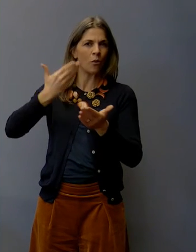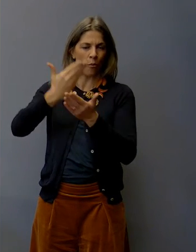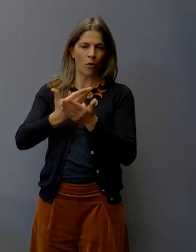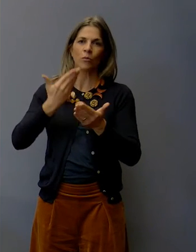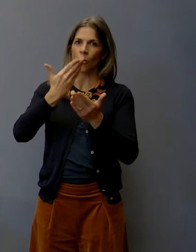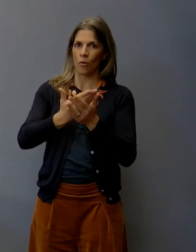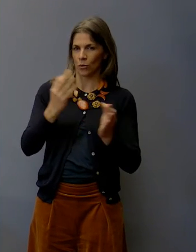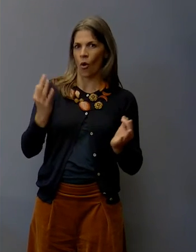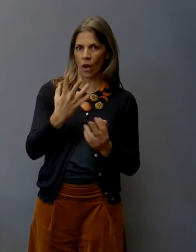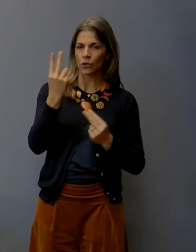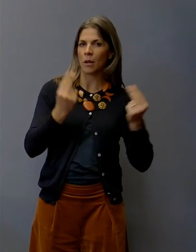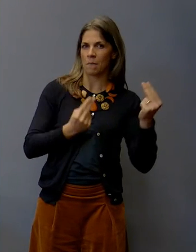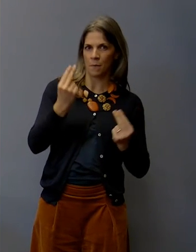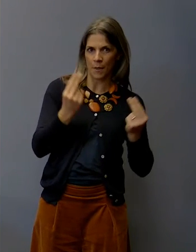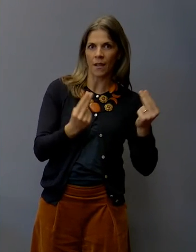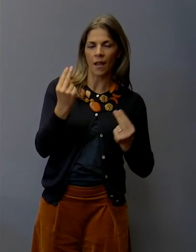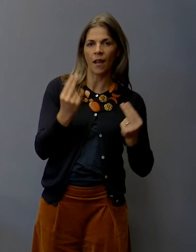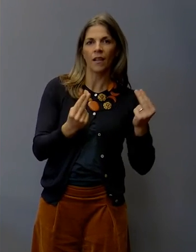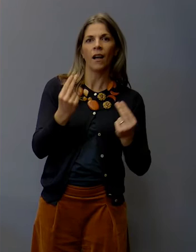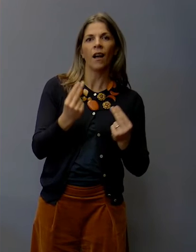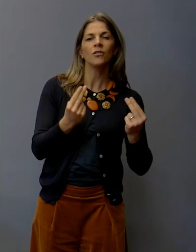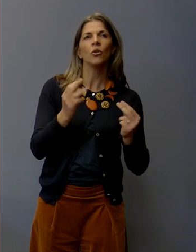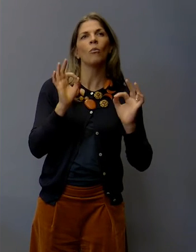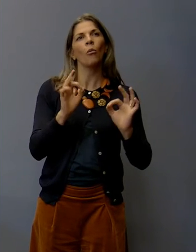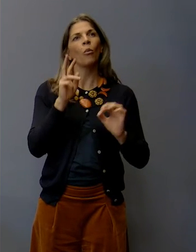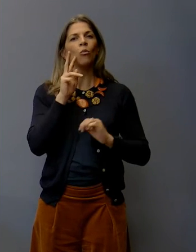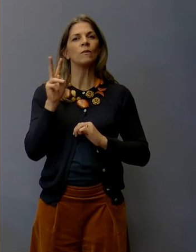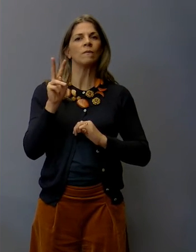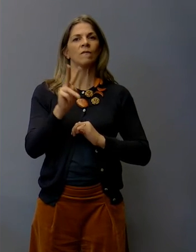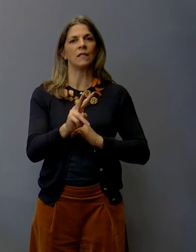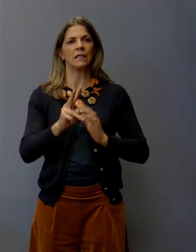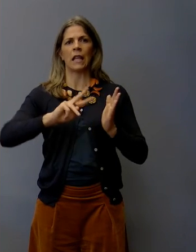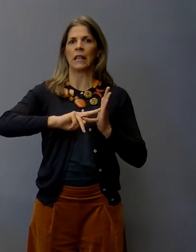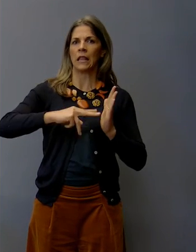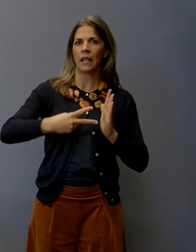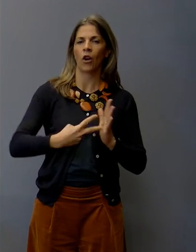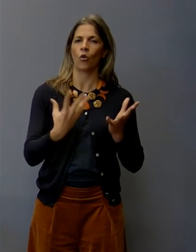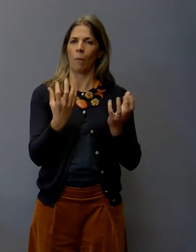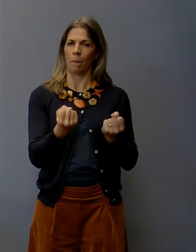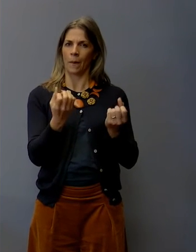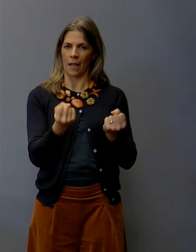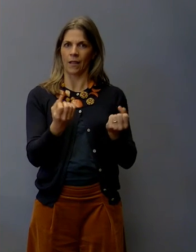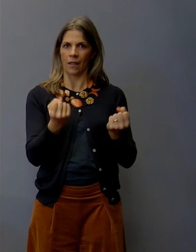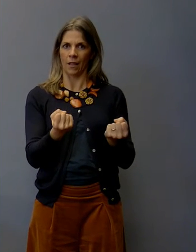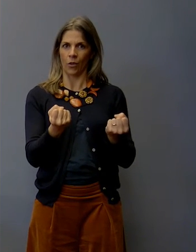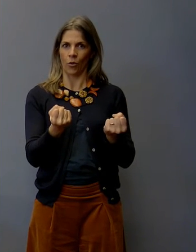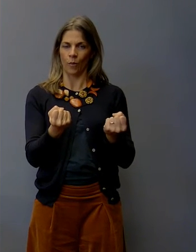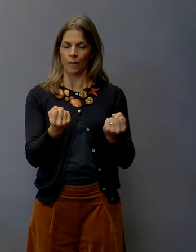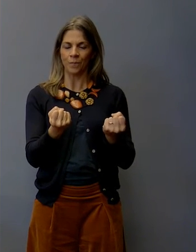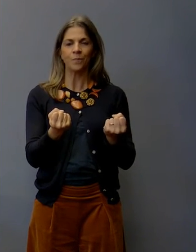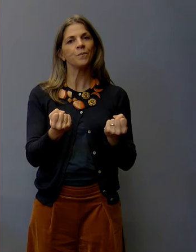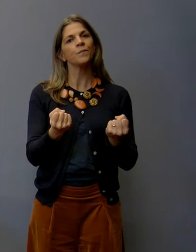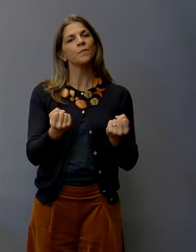confrontarmi dal punto di vista diciamo più tecnico pratico degli obiettivi nel senso che